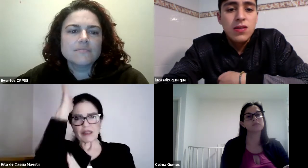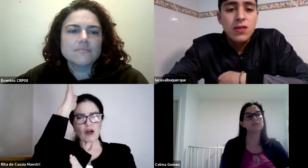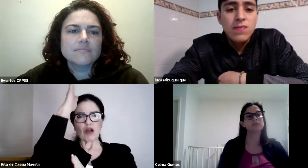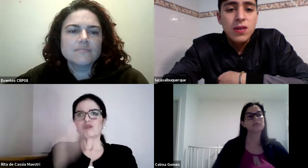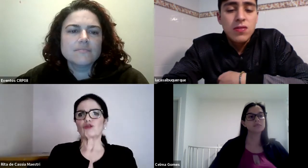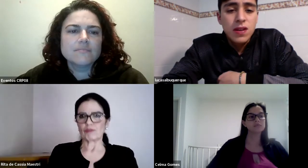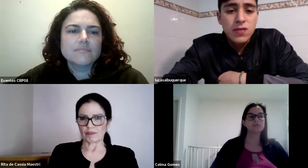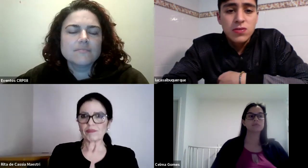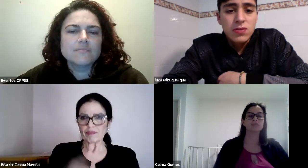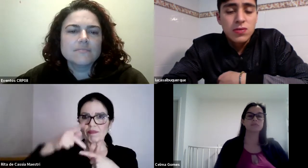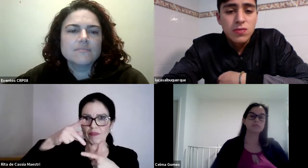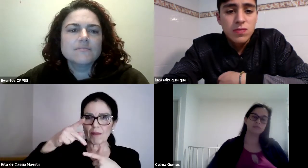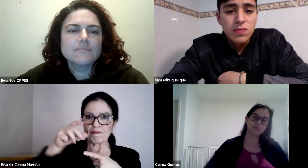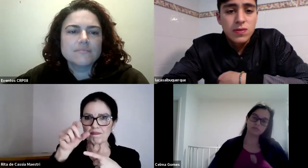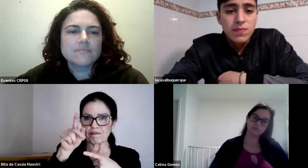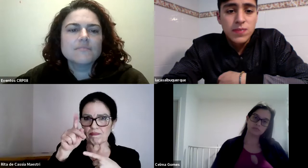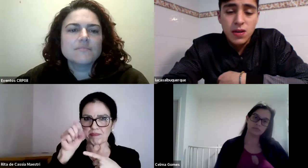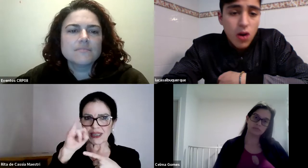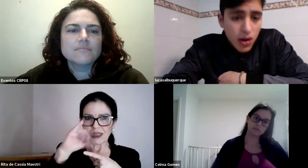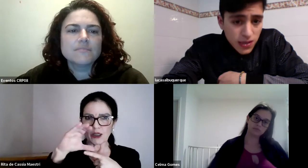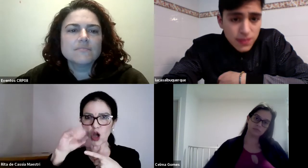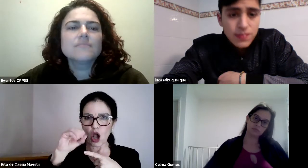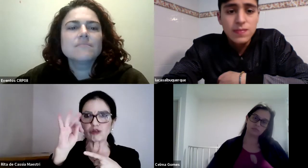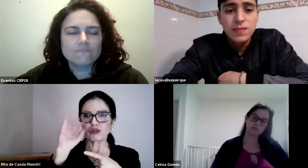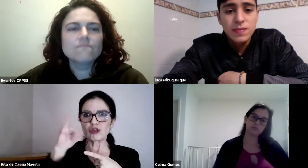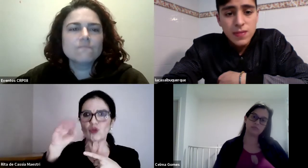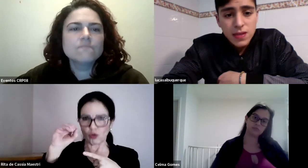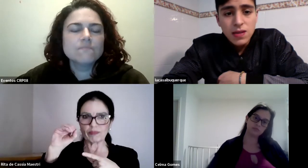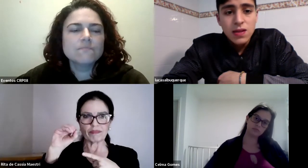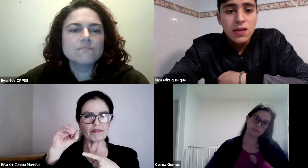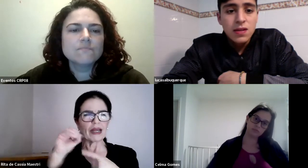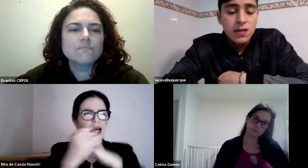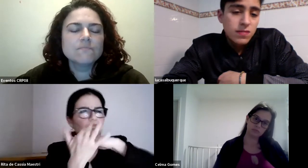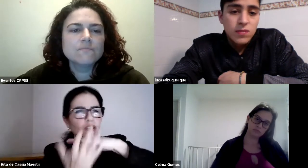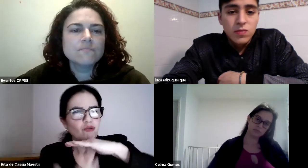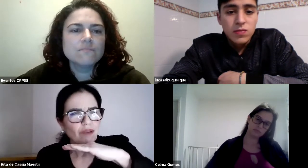a gente encontrava surdos com psicose,